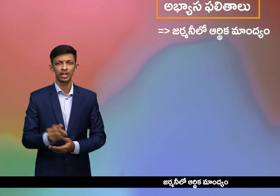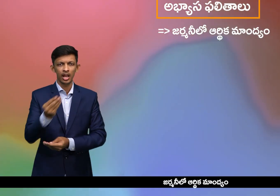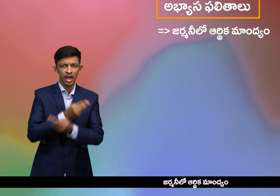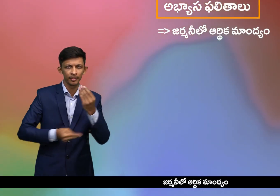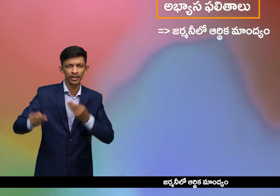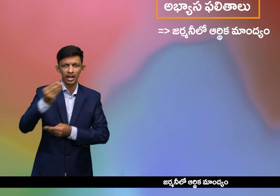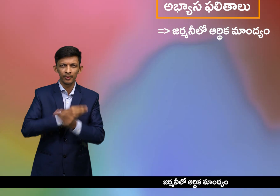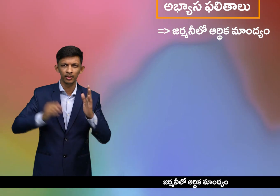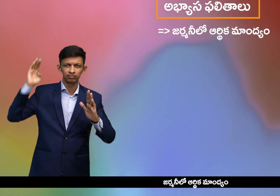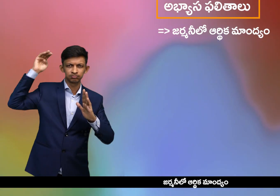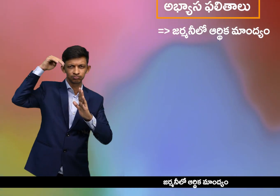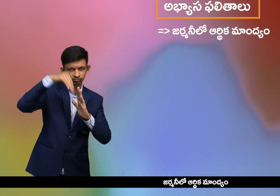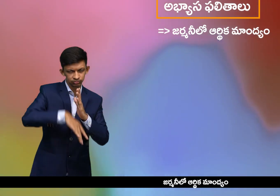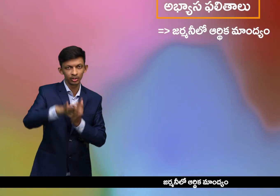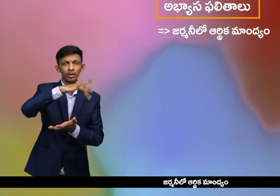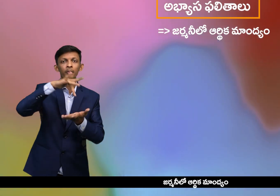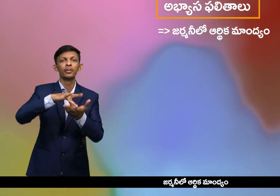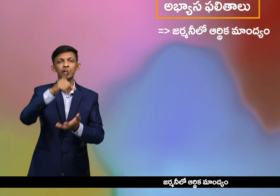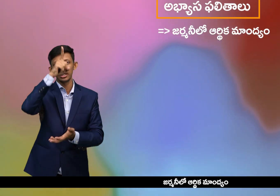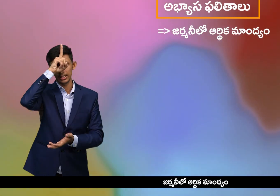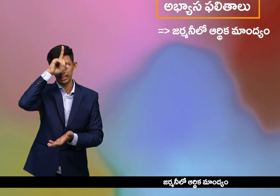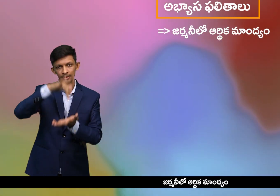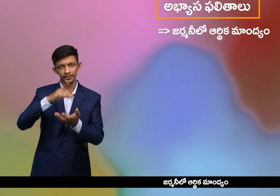జర్మనీలో ఆర్థిక మాంద్యం.